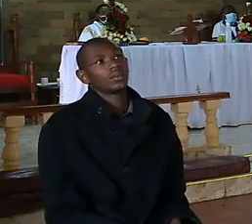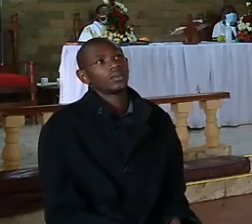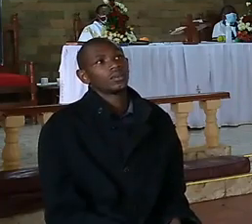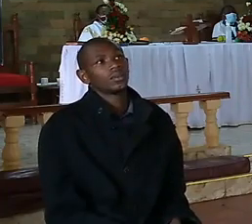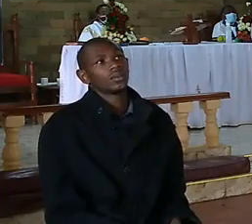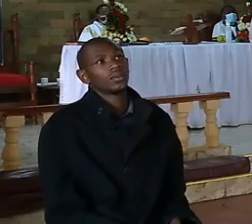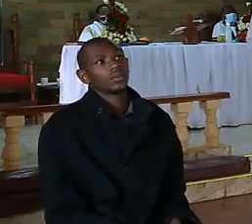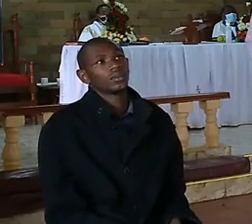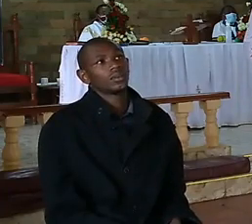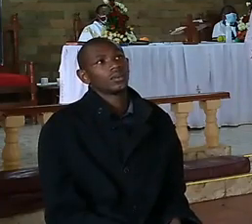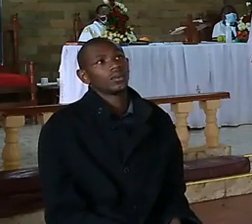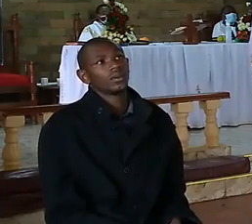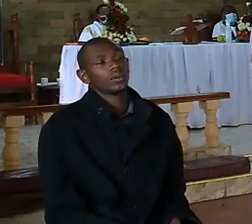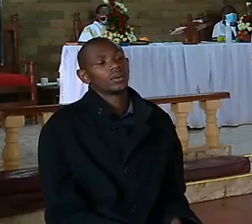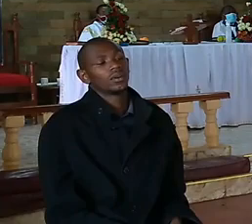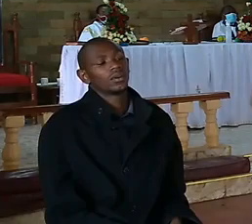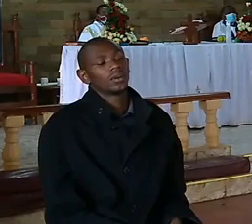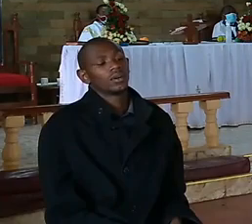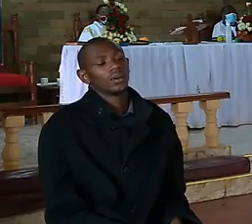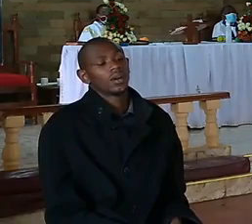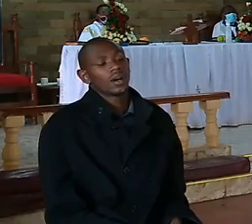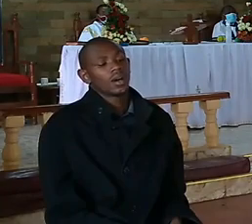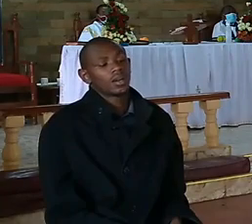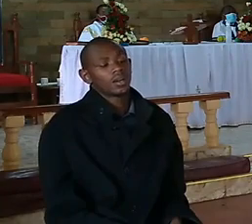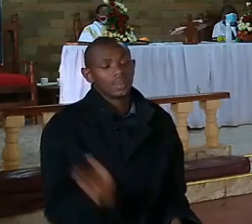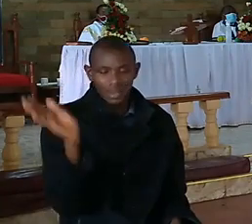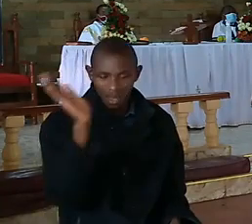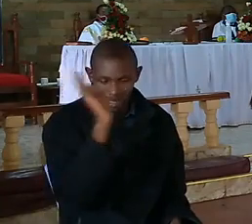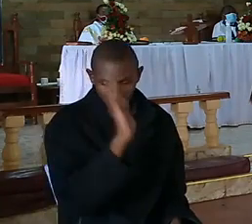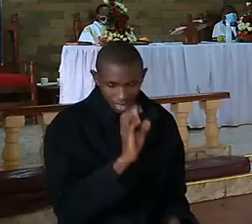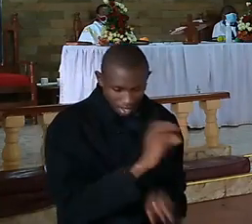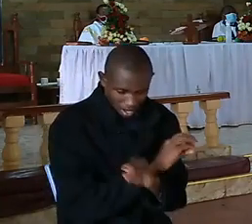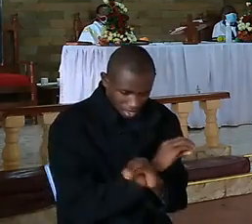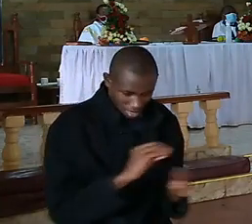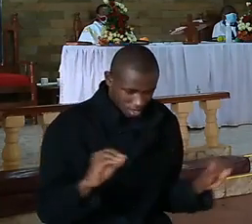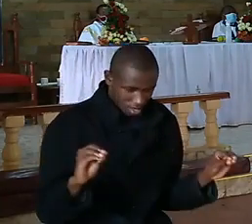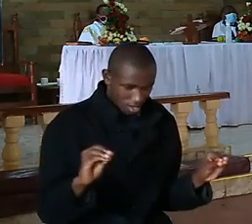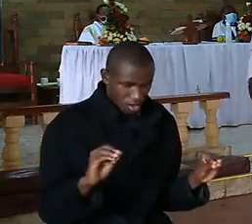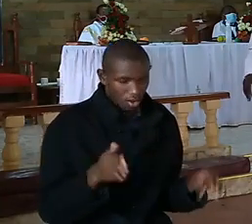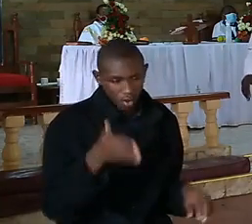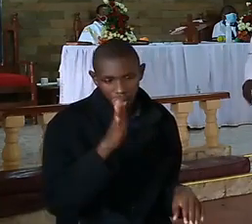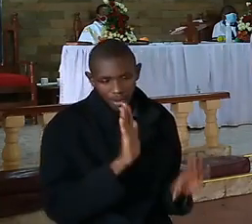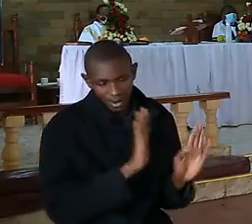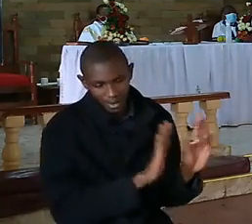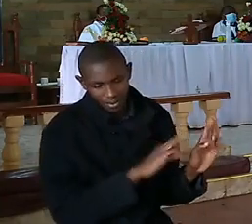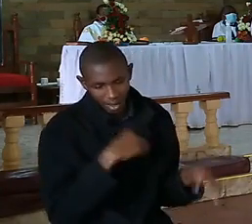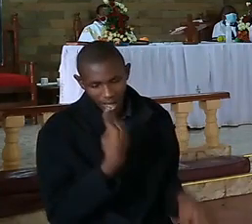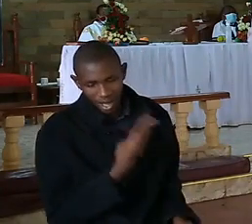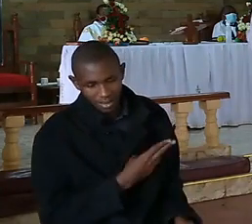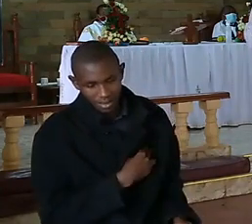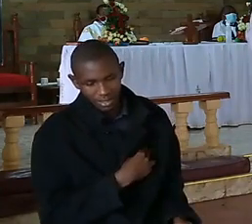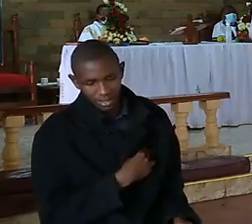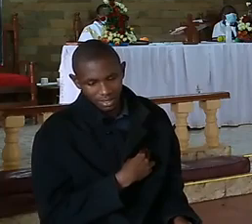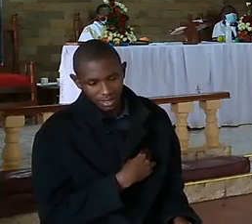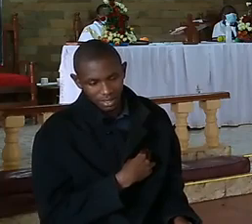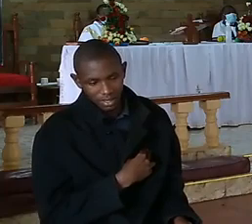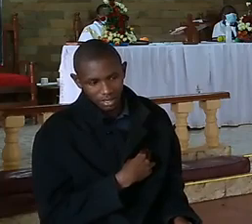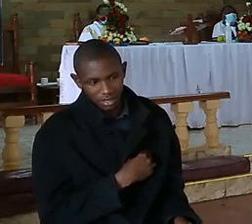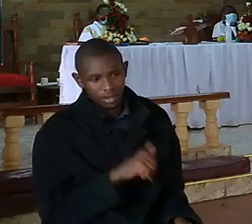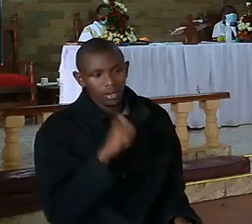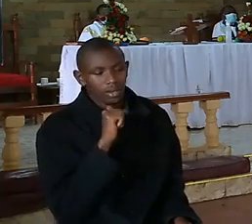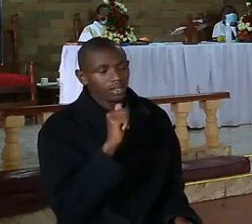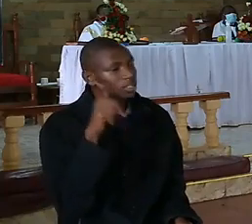ngai ndangĩtũteithia gũtirĩ hĩndĩ tũkinyaga atĩ rĩu nĩ arĩkia na ithuĩ nĩ anogio nĩ ithuĩ ndekwenda